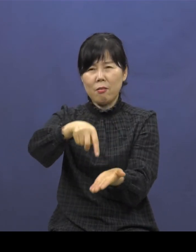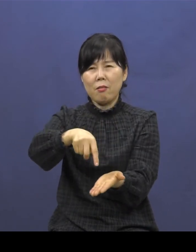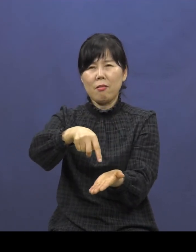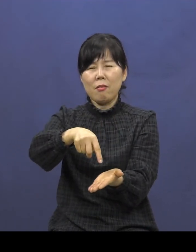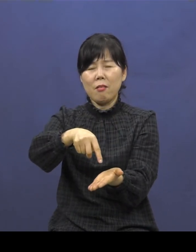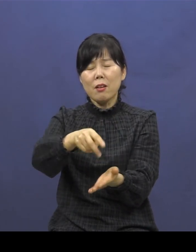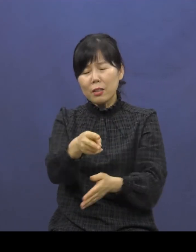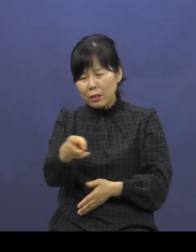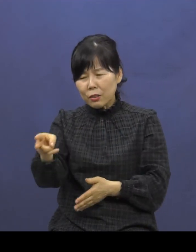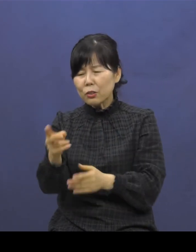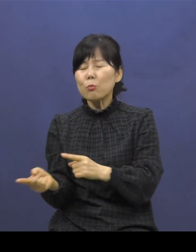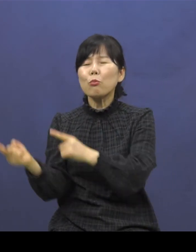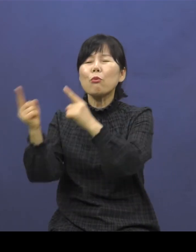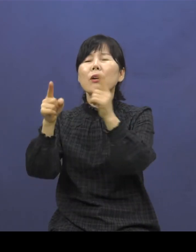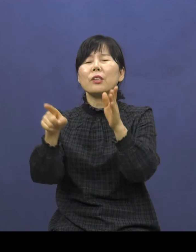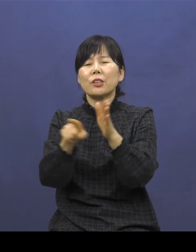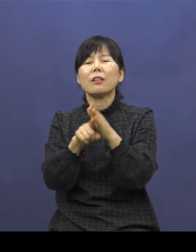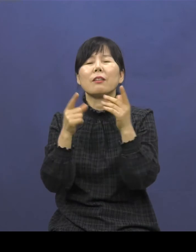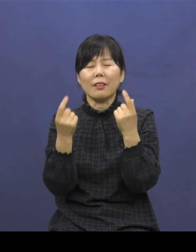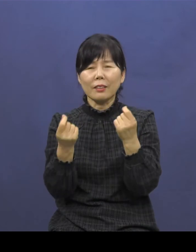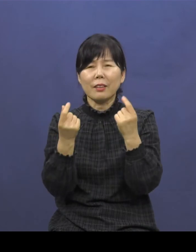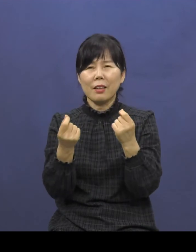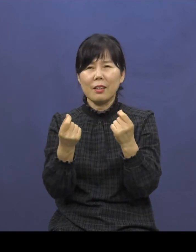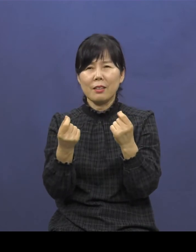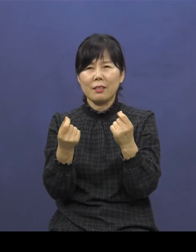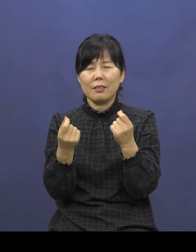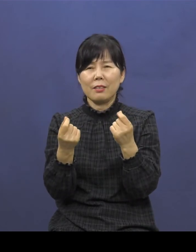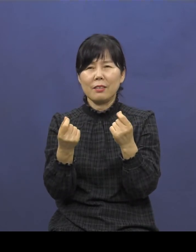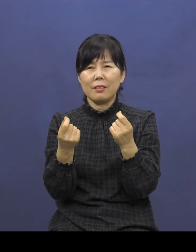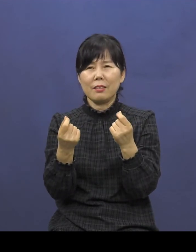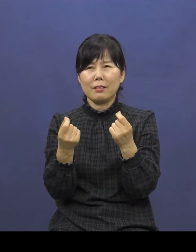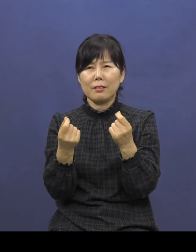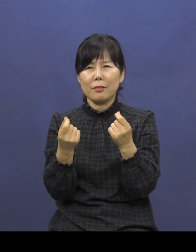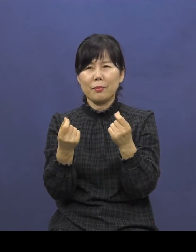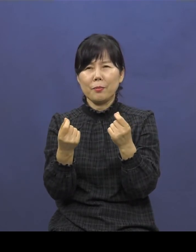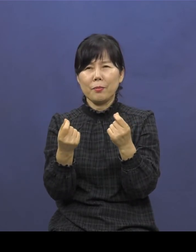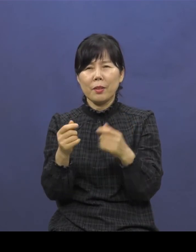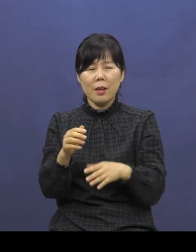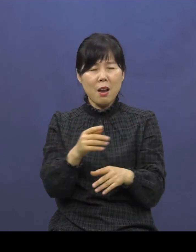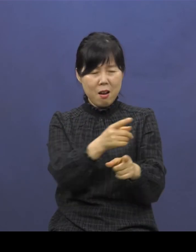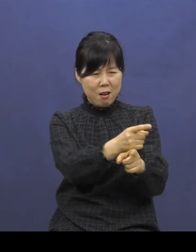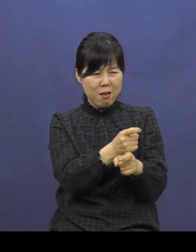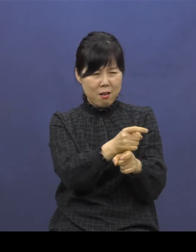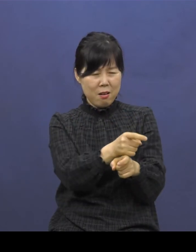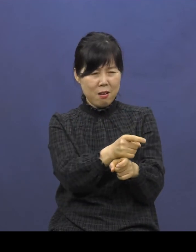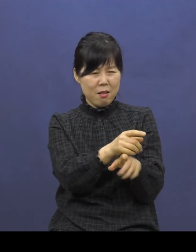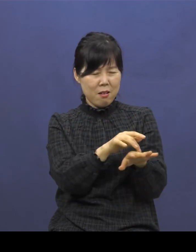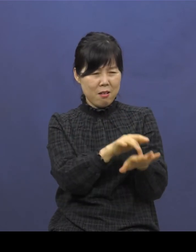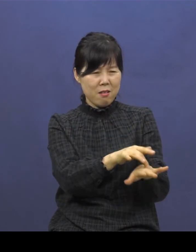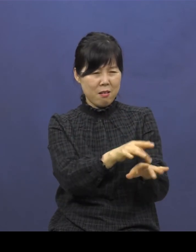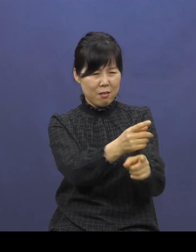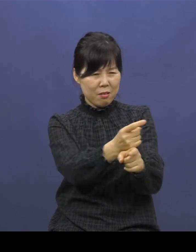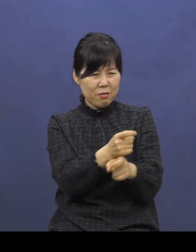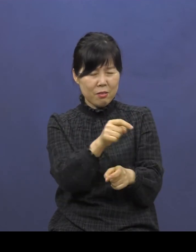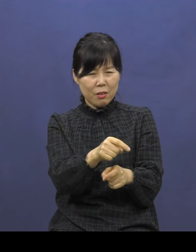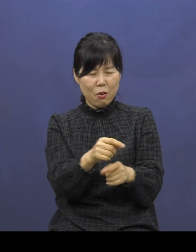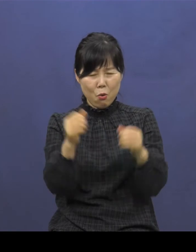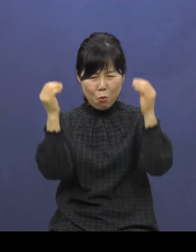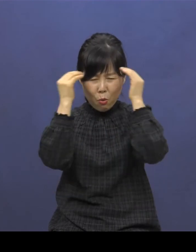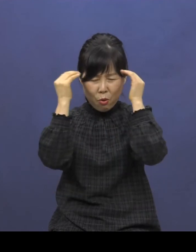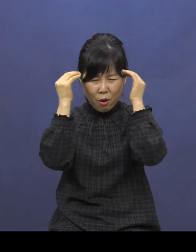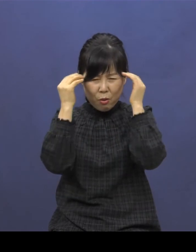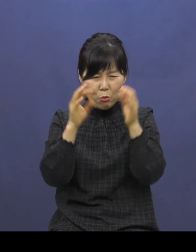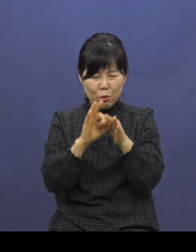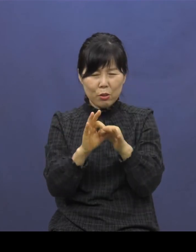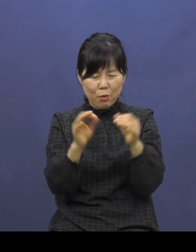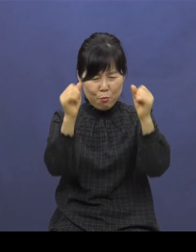예, 이게 부활신앙입니다. 이게 부활신앙입니다. 우리 대적이